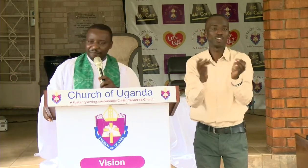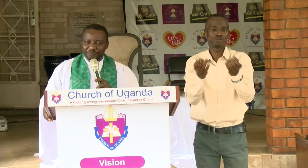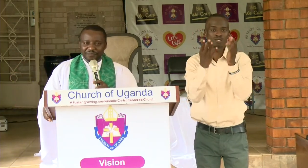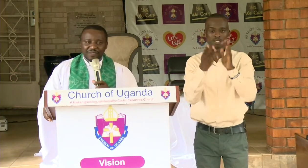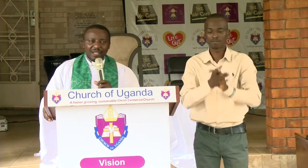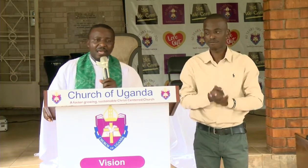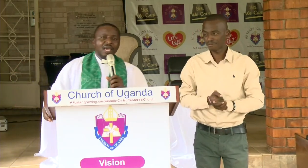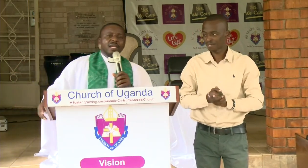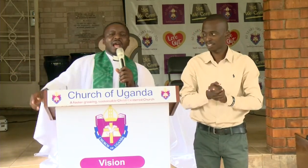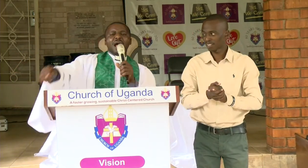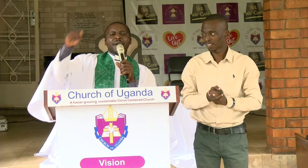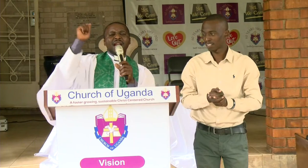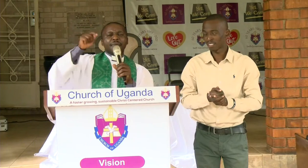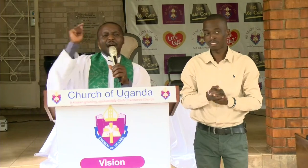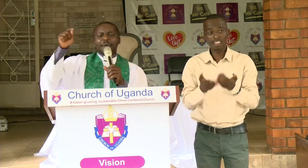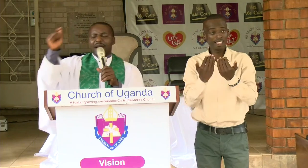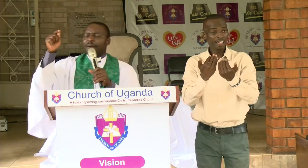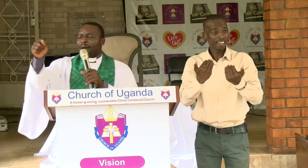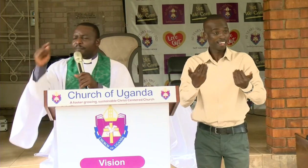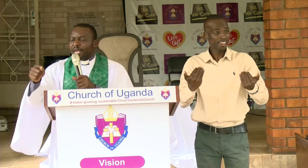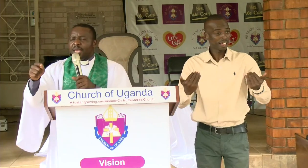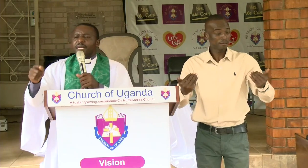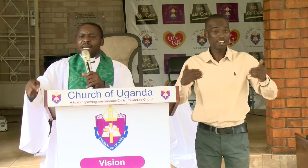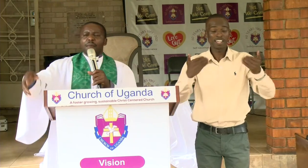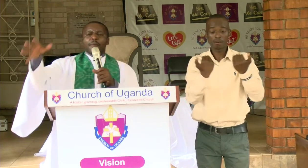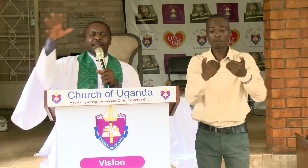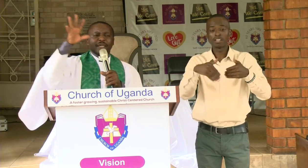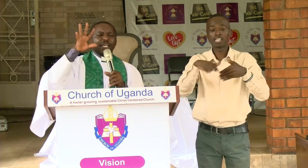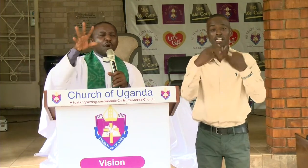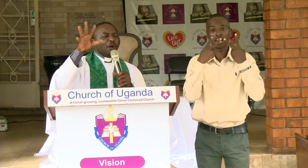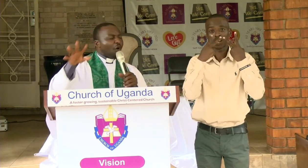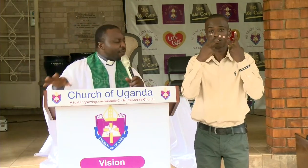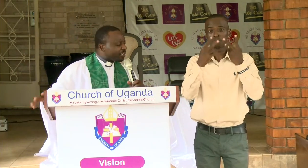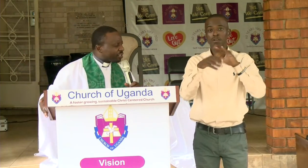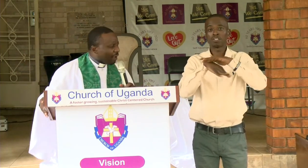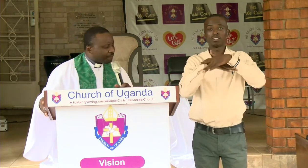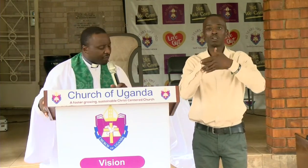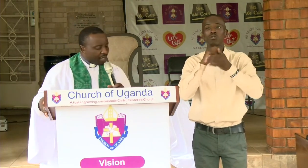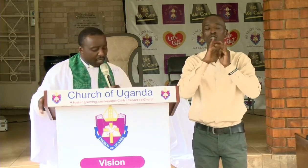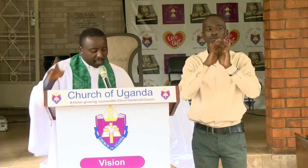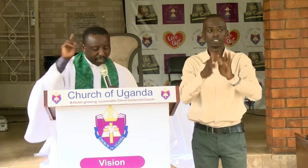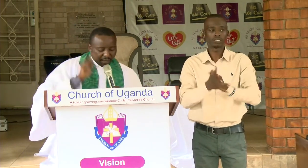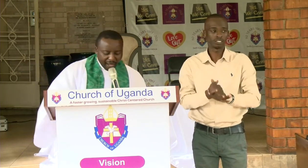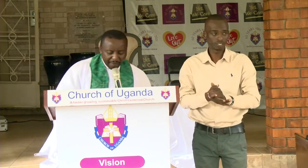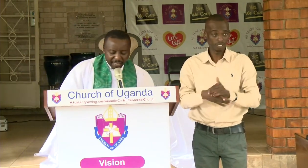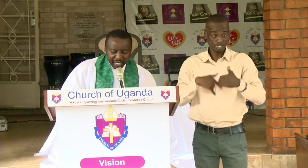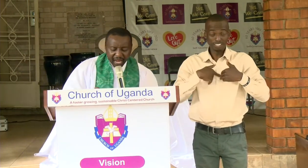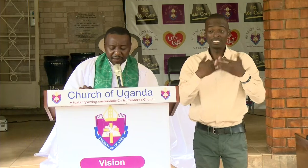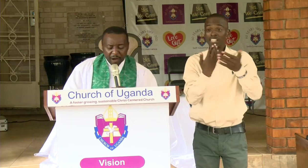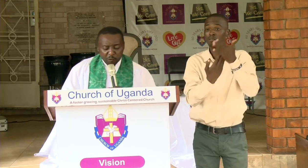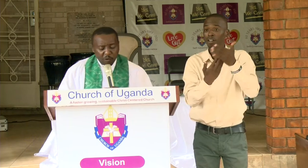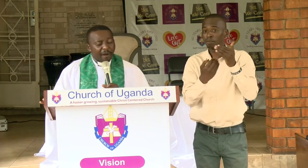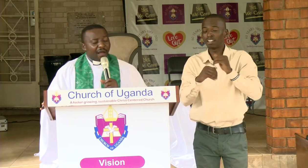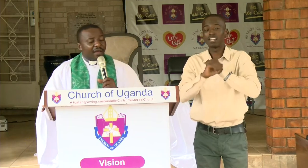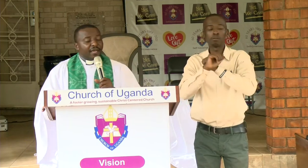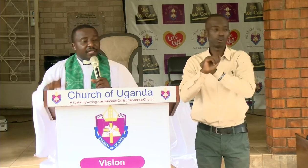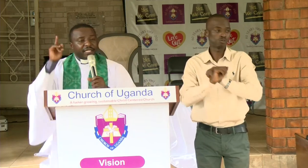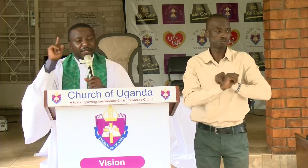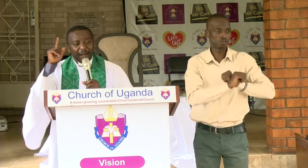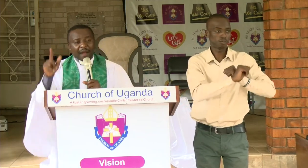Haleluya. N'abaana b'abaana bamwe nabo balibikibwako omukisa. Ndibalabirira era